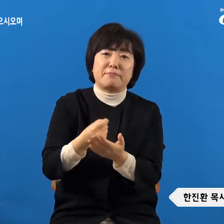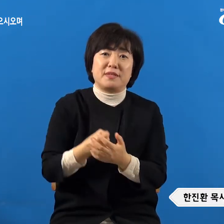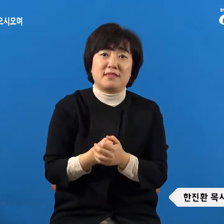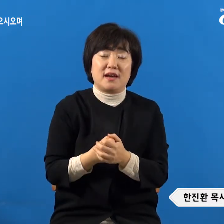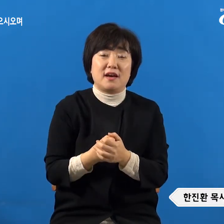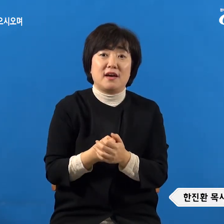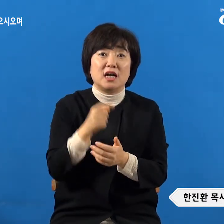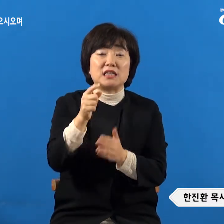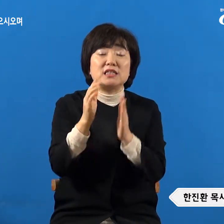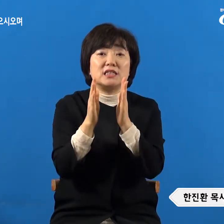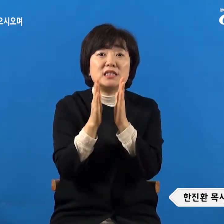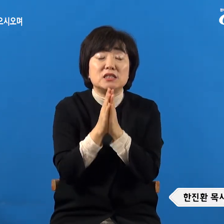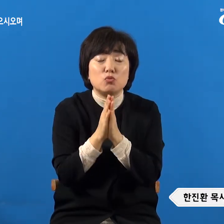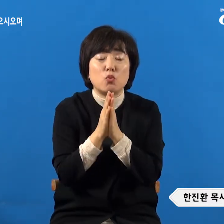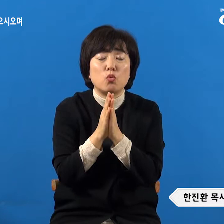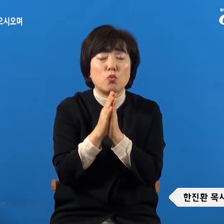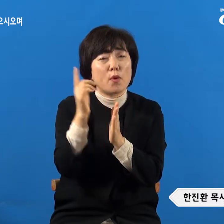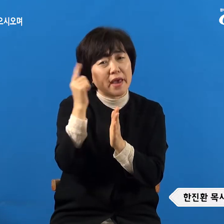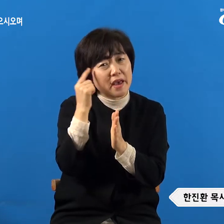그것을 기도하라고 했을까?